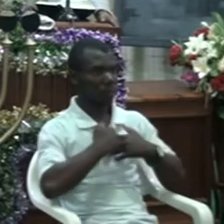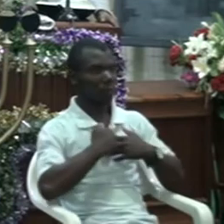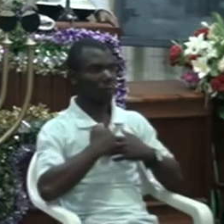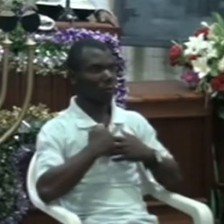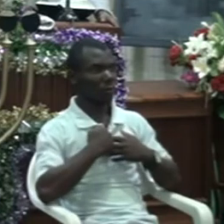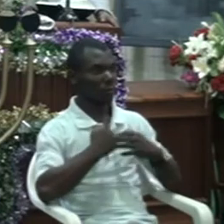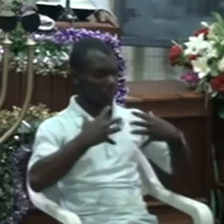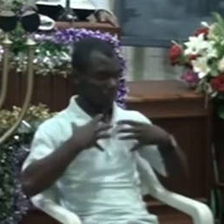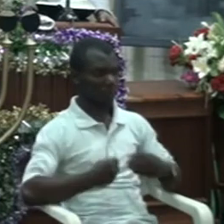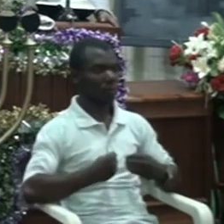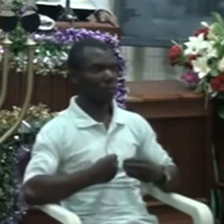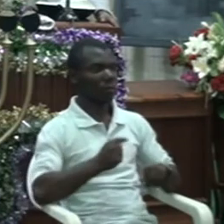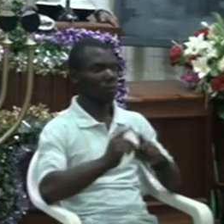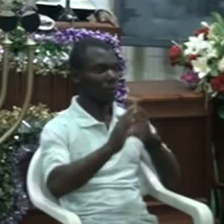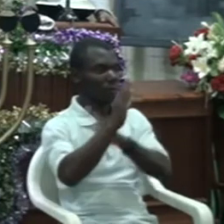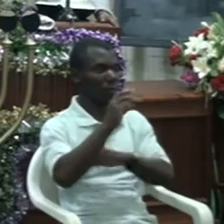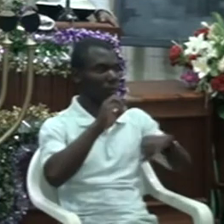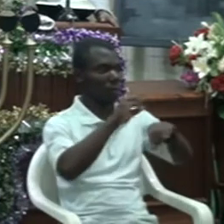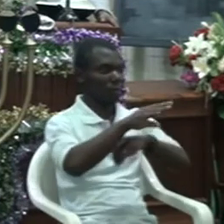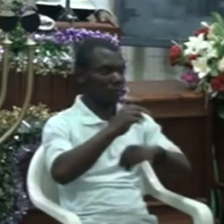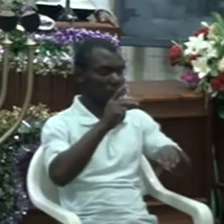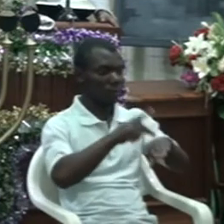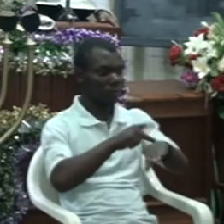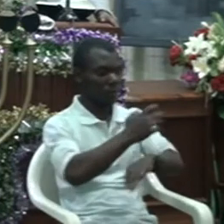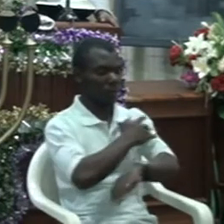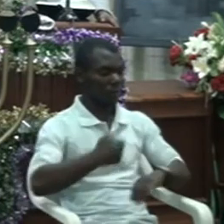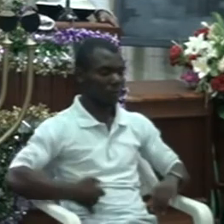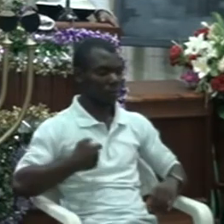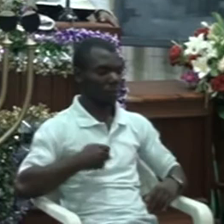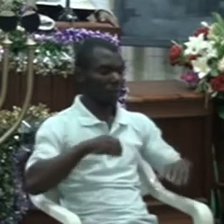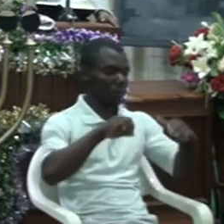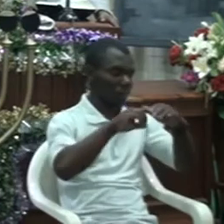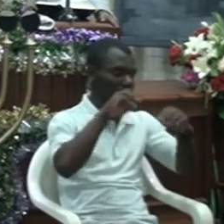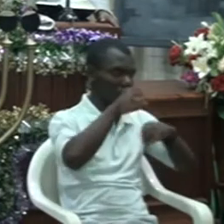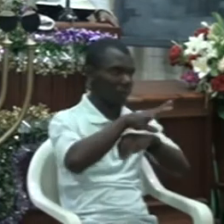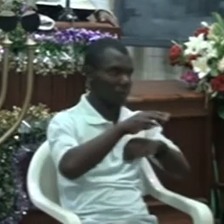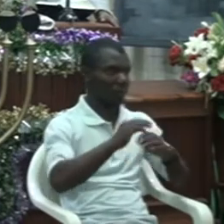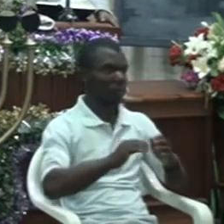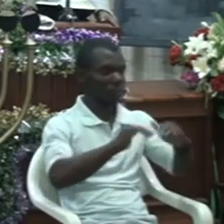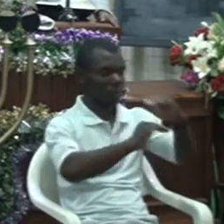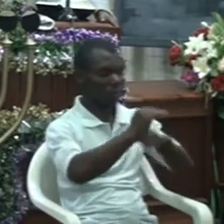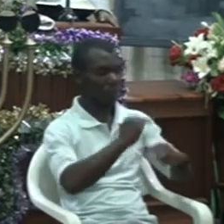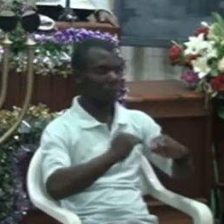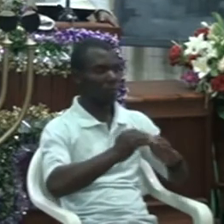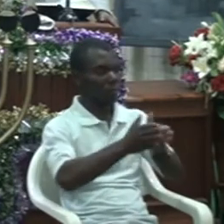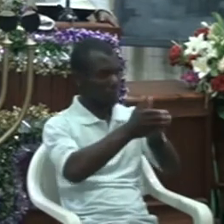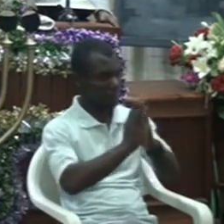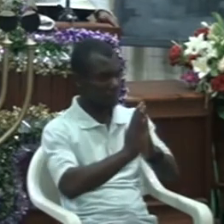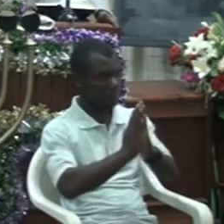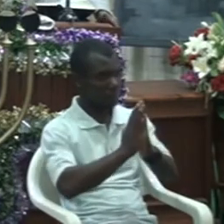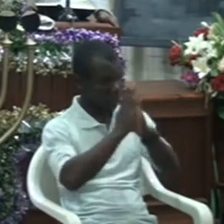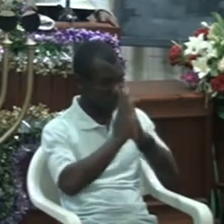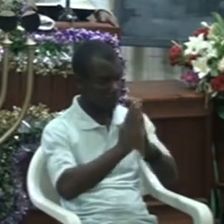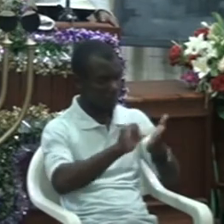Yohane waende kwao. Wakashuka wakawaombea wapokee Roho Mtakatifu. Ah.